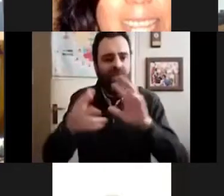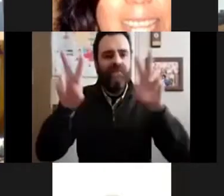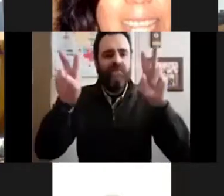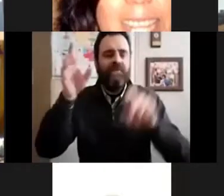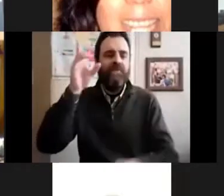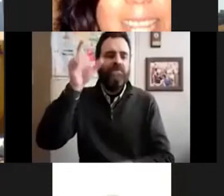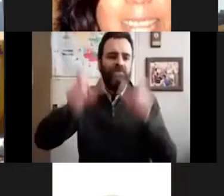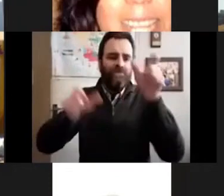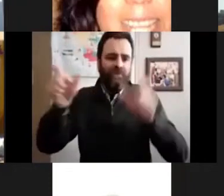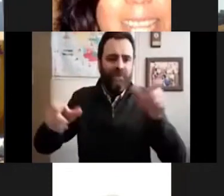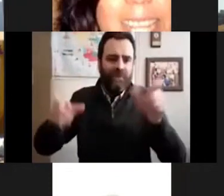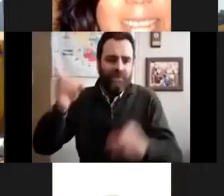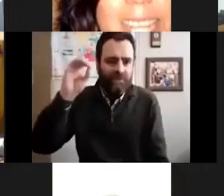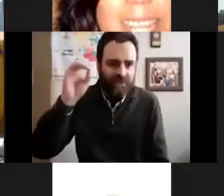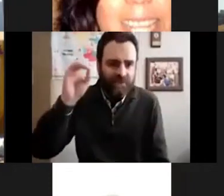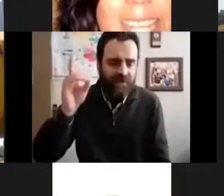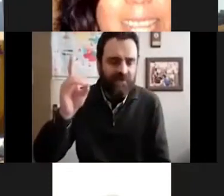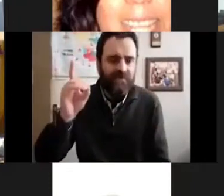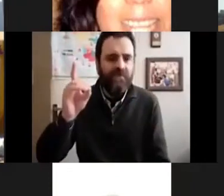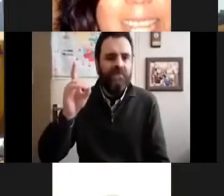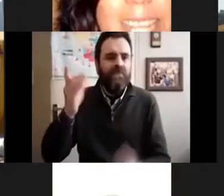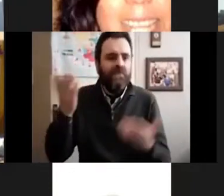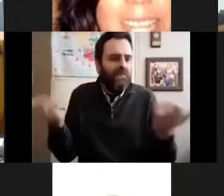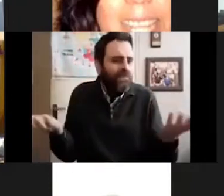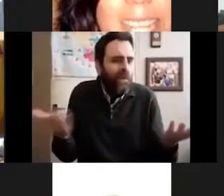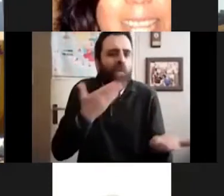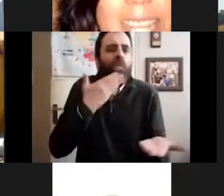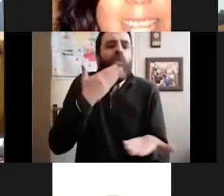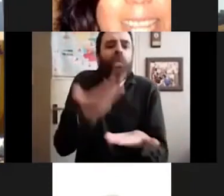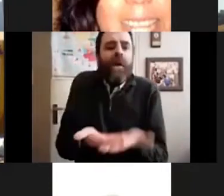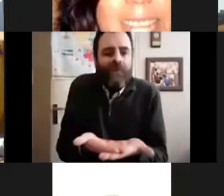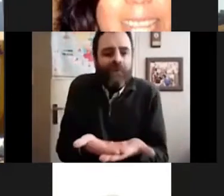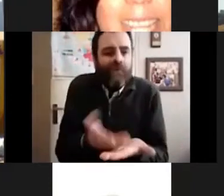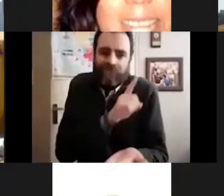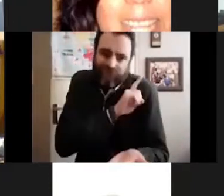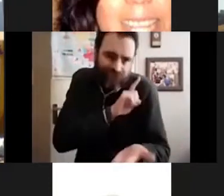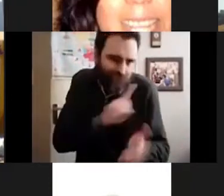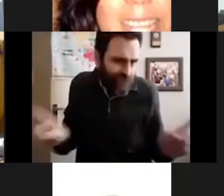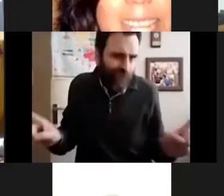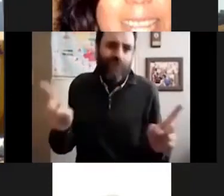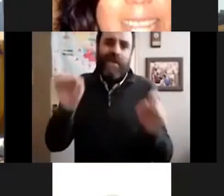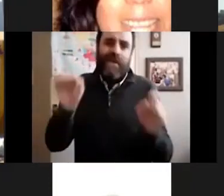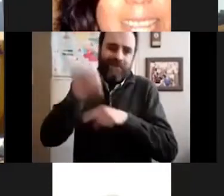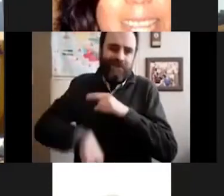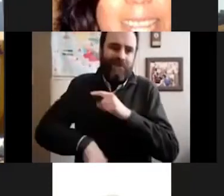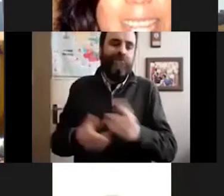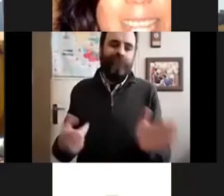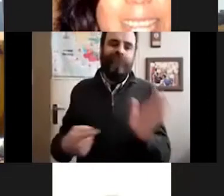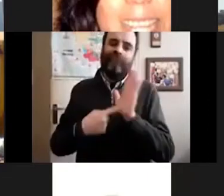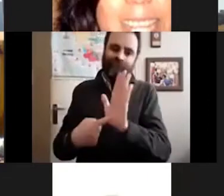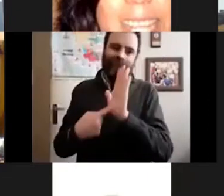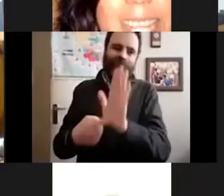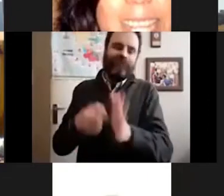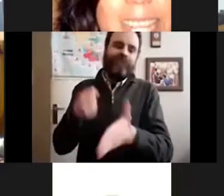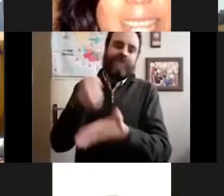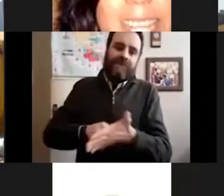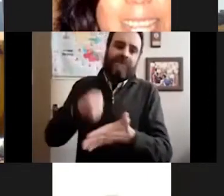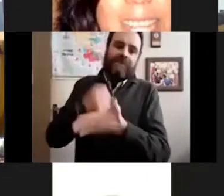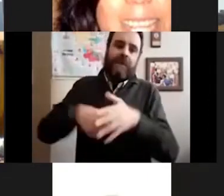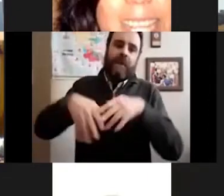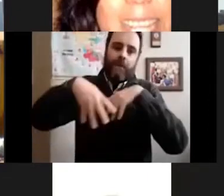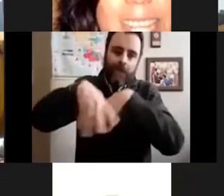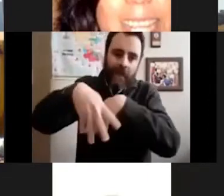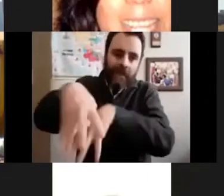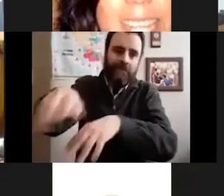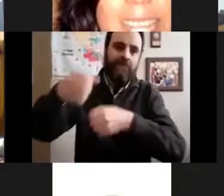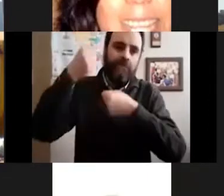está adherida a la Convención Mundial de las Personas con Discapacidad. Entonces, ¿qué vamos a hacer? Claro,